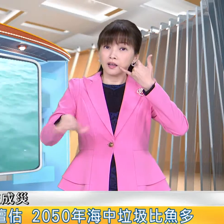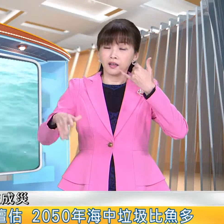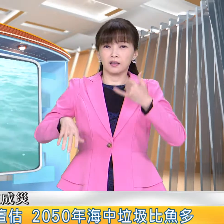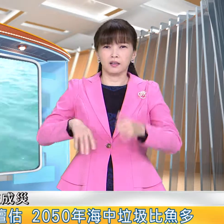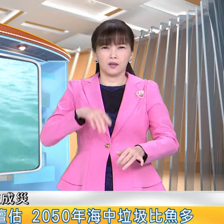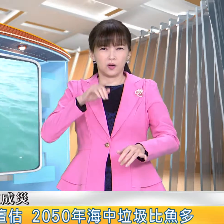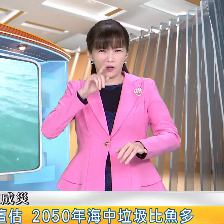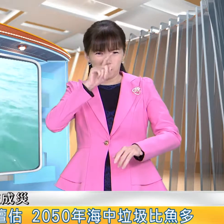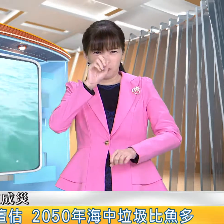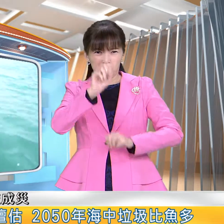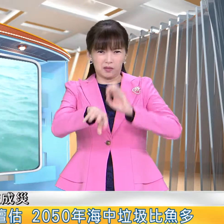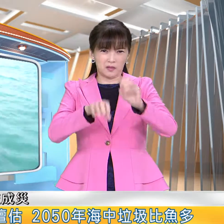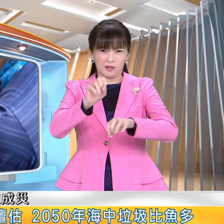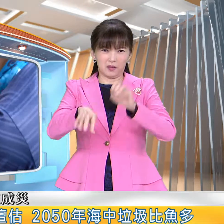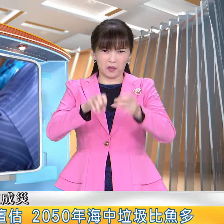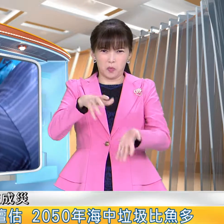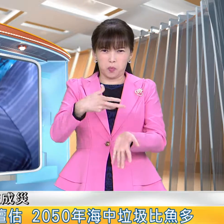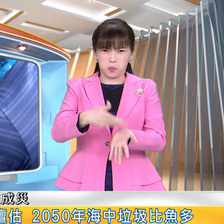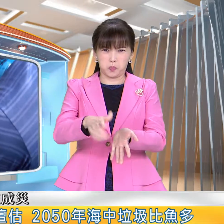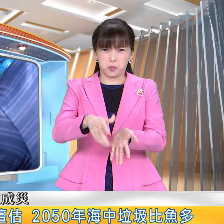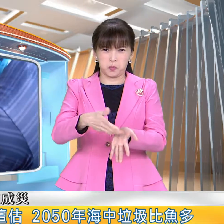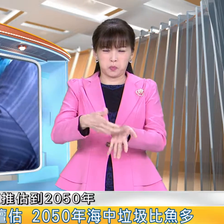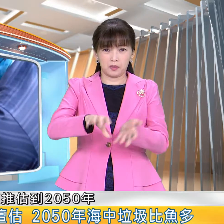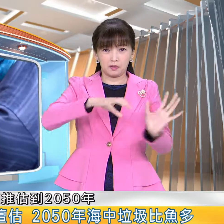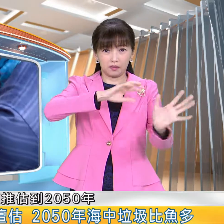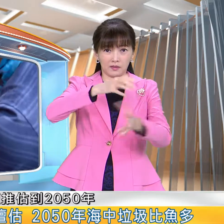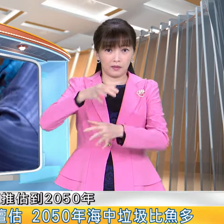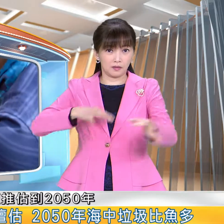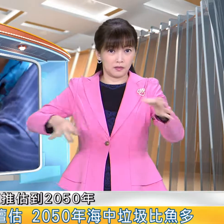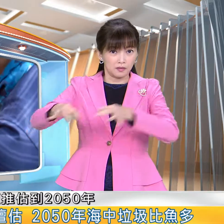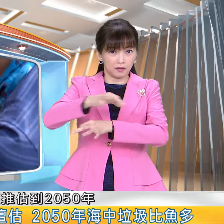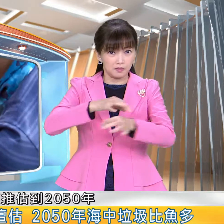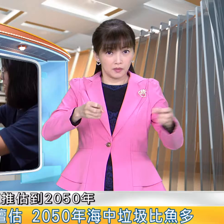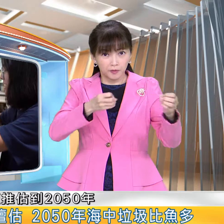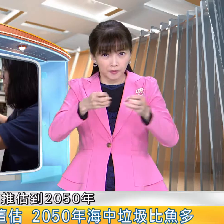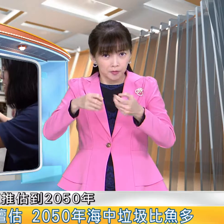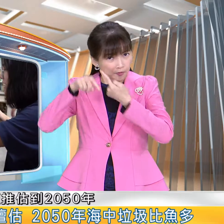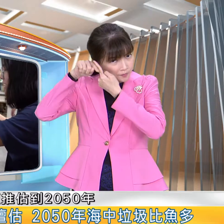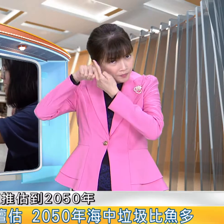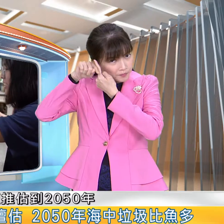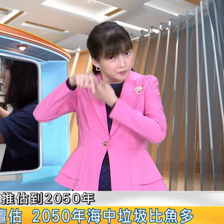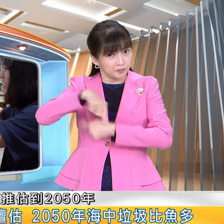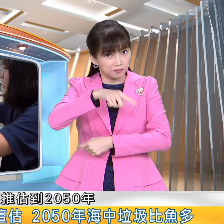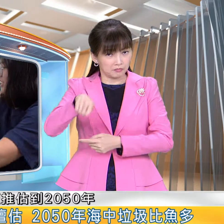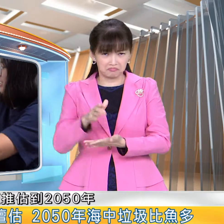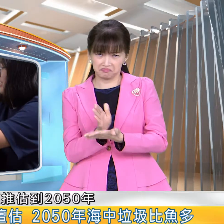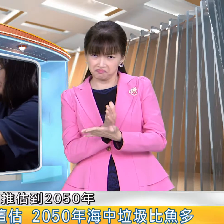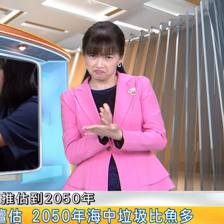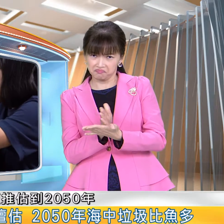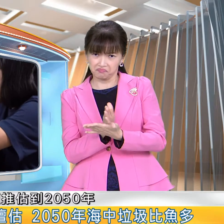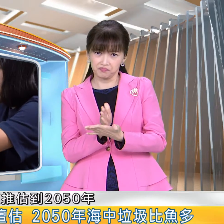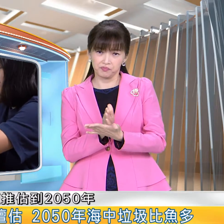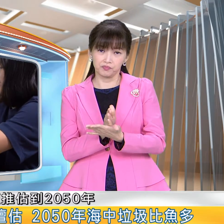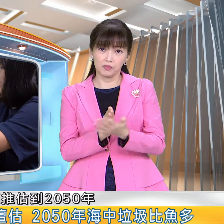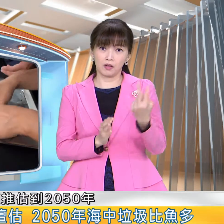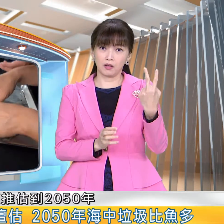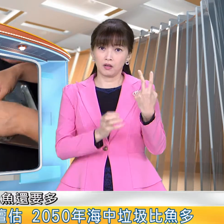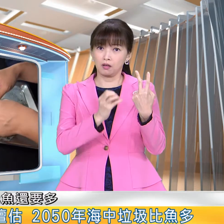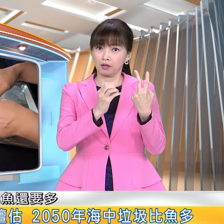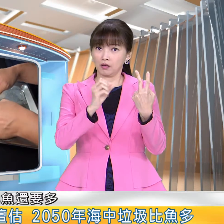海洋垃圾泛滥成灾。世界经济论坛就推估，到2050年，海中